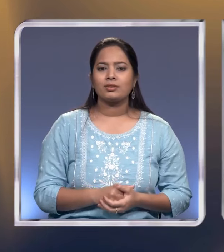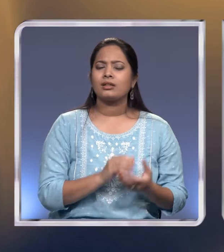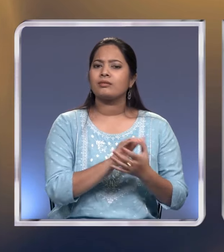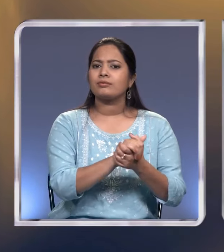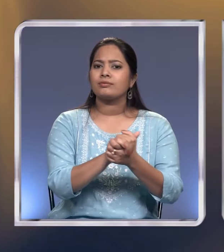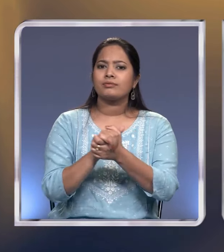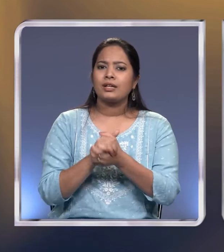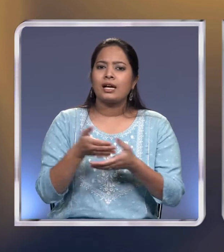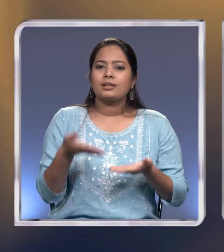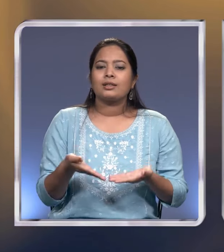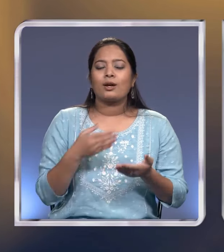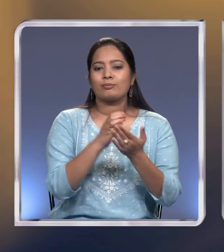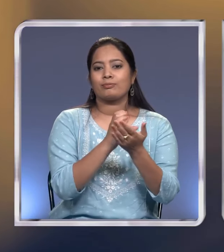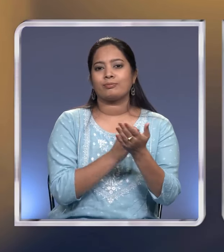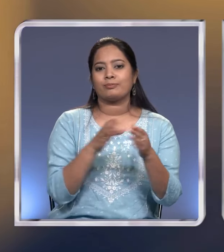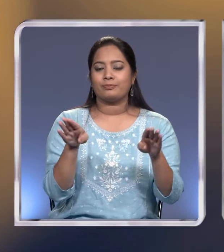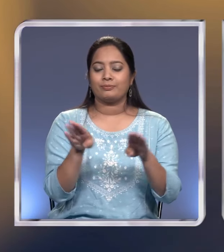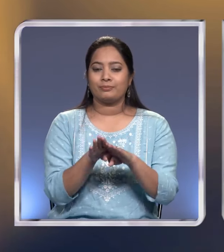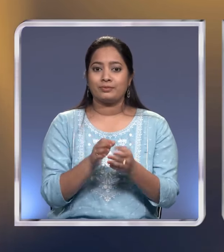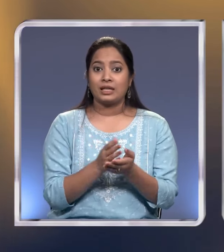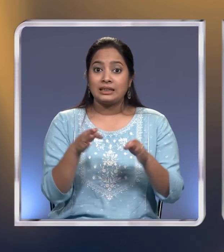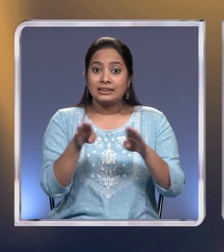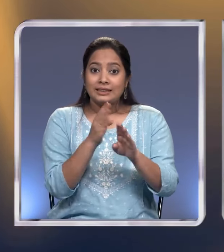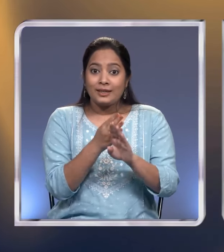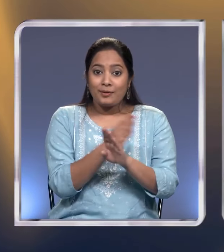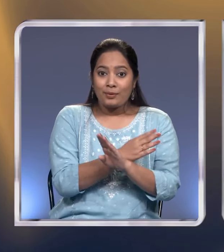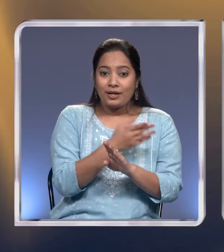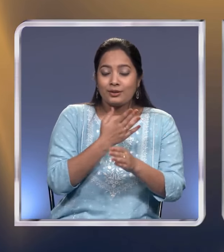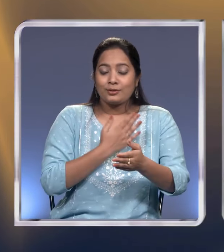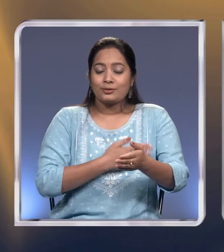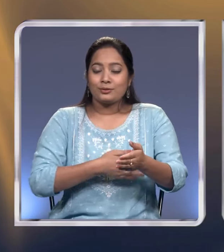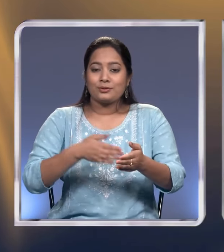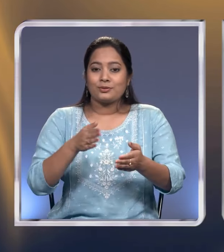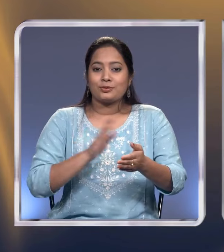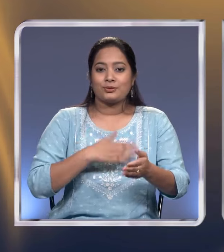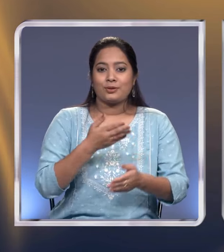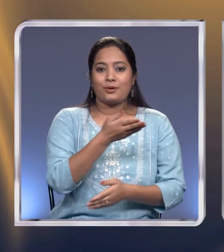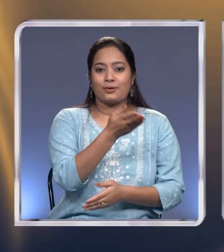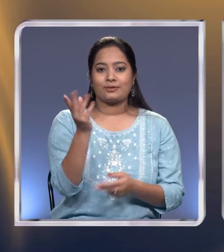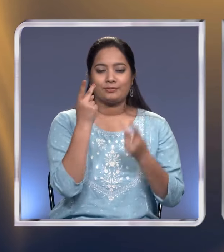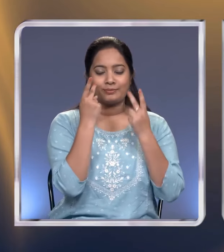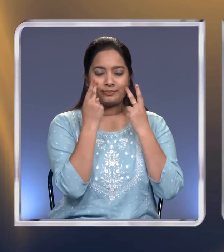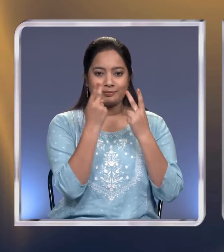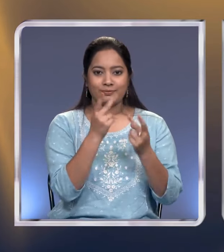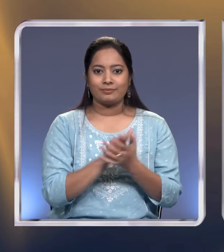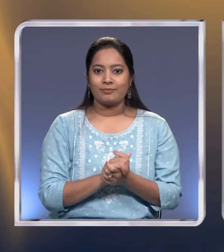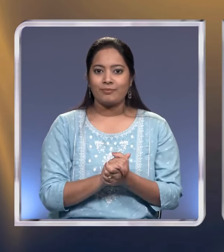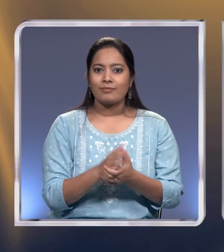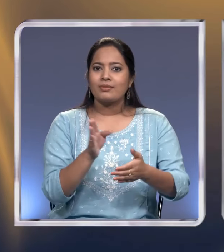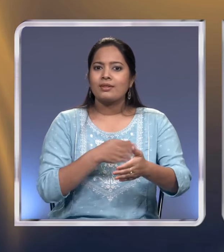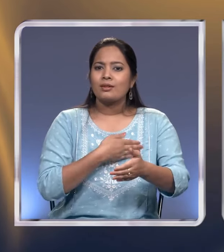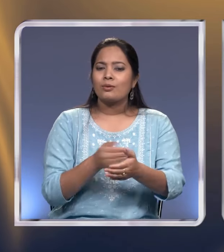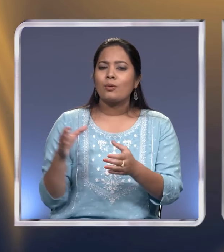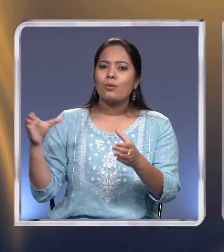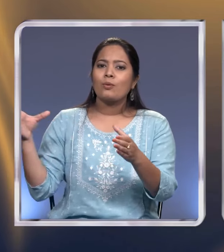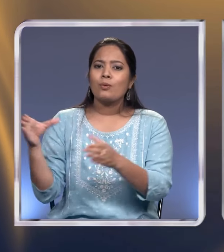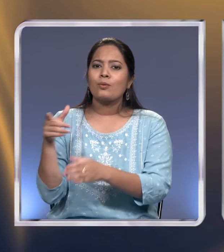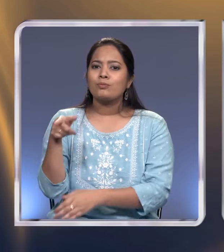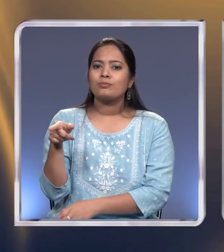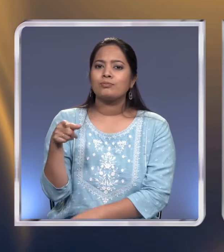पाई। दोस्तों, आपसे इजाजत लेने का समय आ गया है और जाते जाते हम लेकर आए हैं आपके लिए एक बहुत